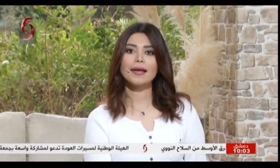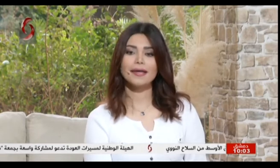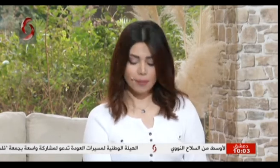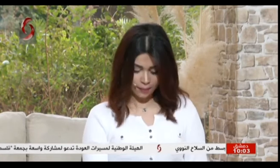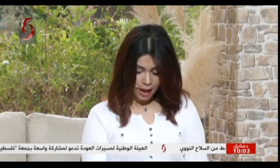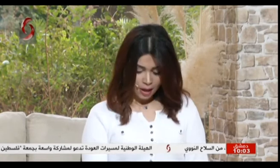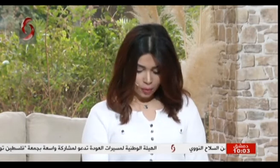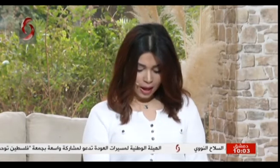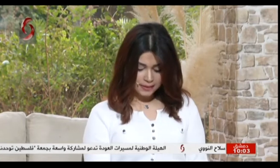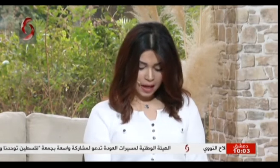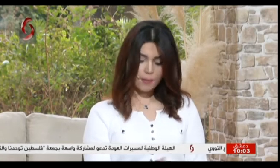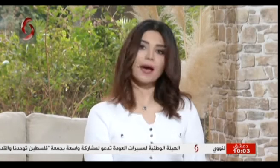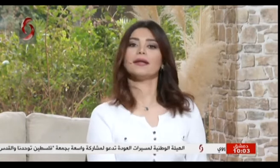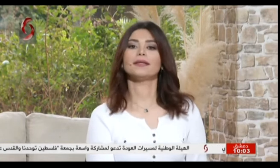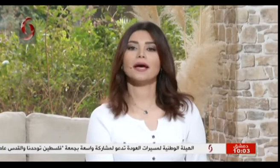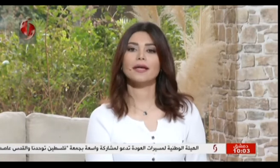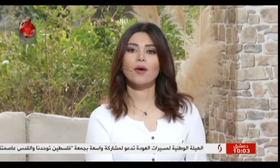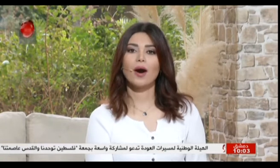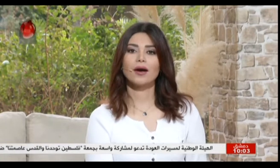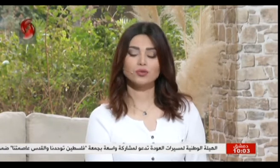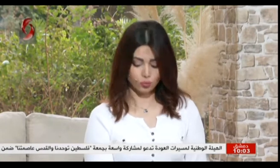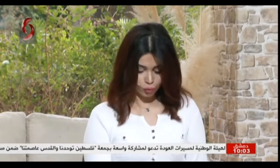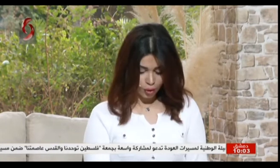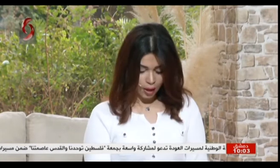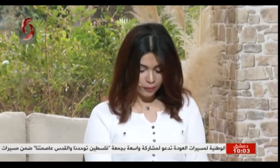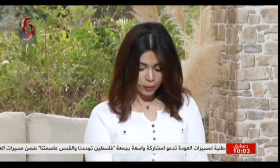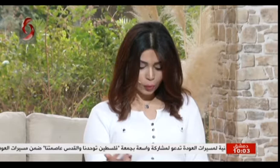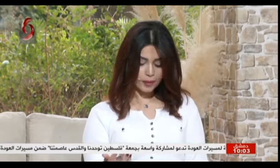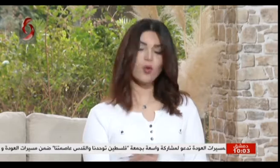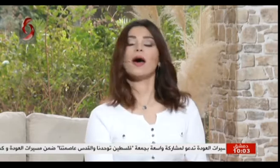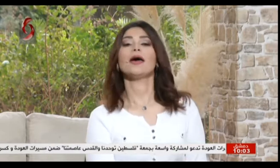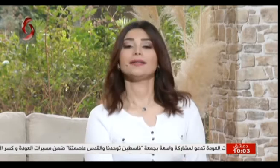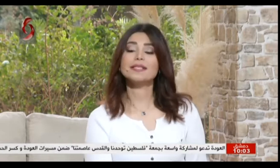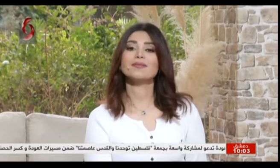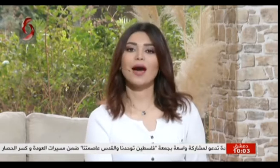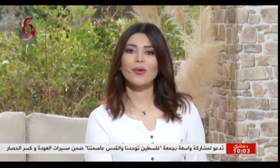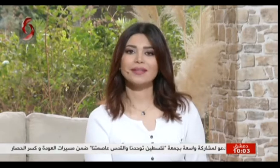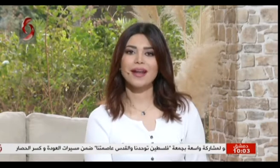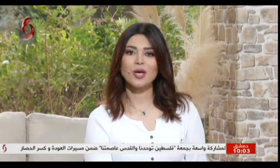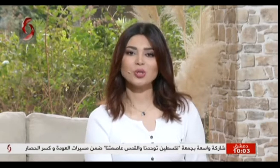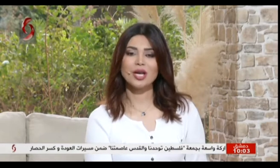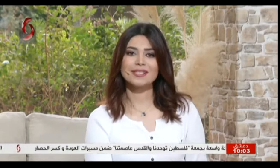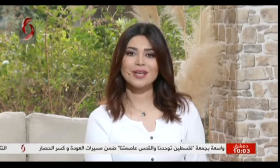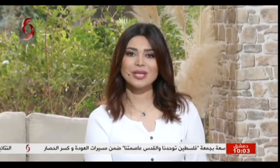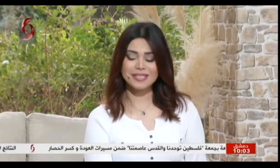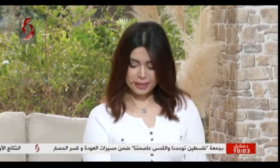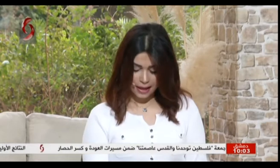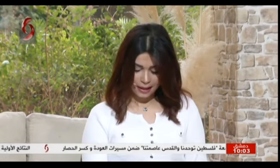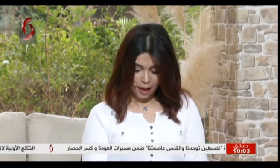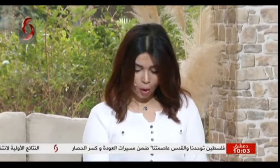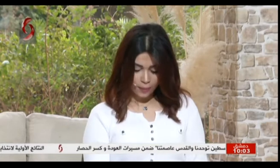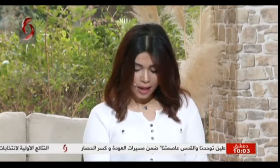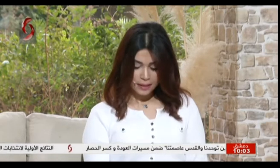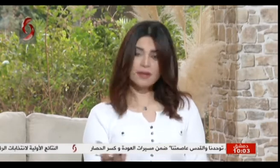أصحاب الهمم وأصحاب الإرادة والطموح، وفي كل يوم نسمع ونرى إنجاز